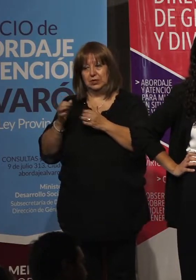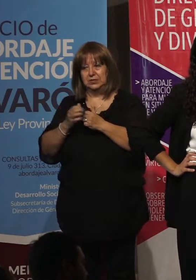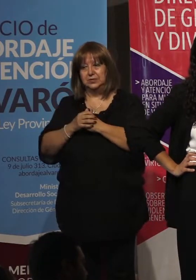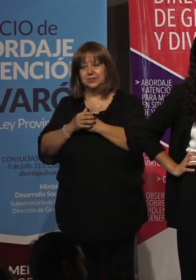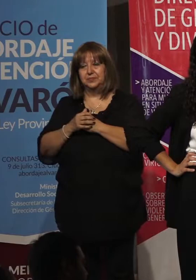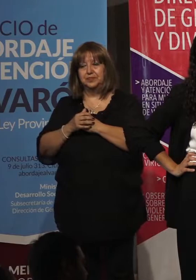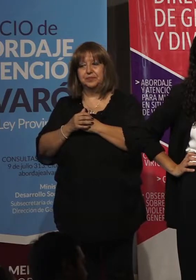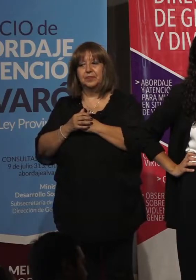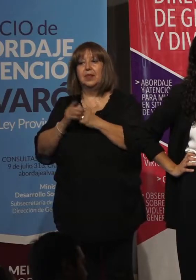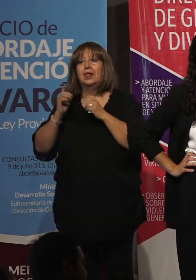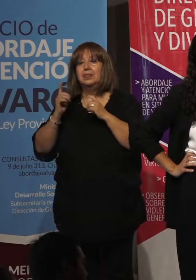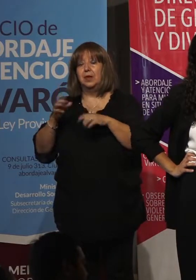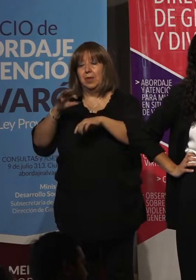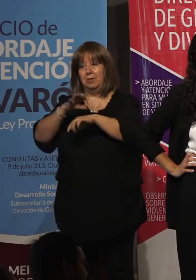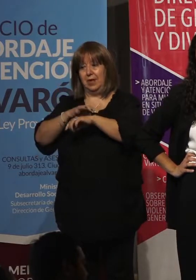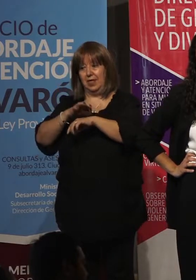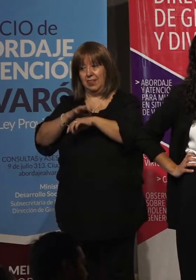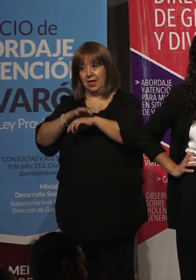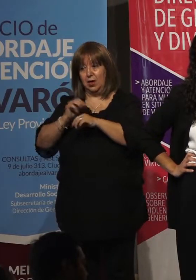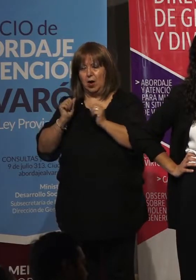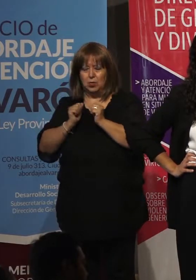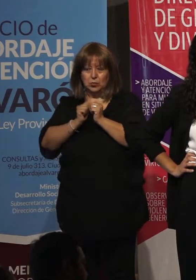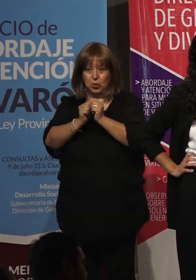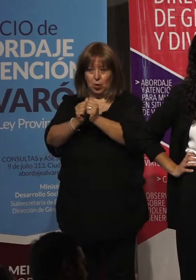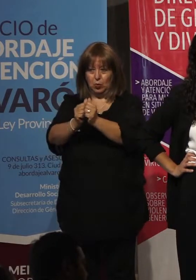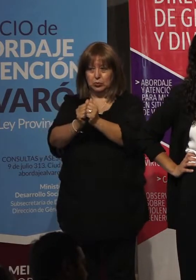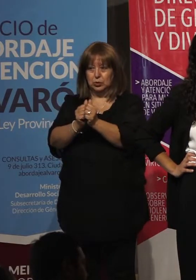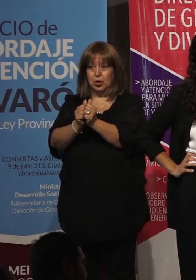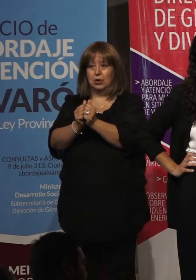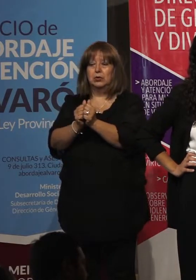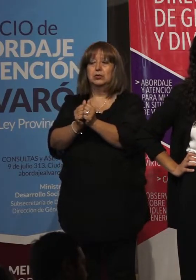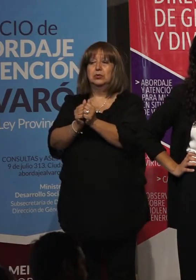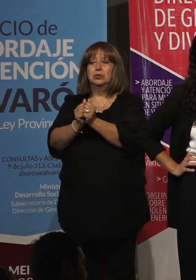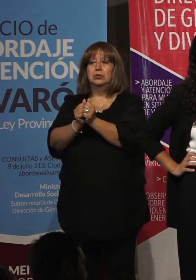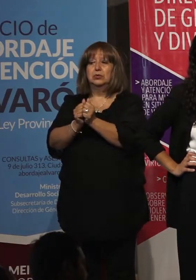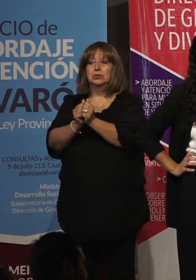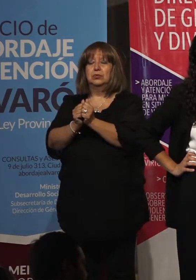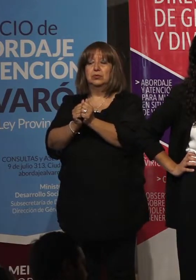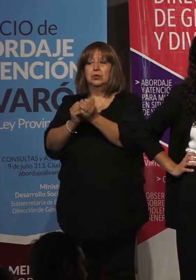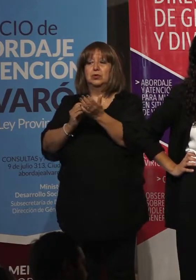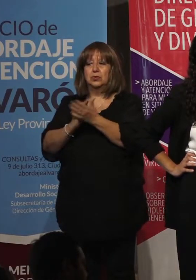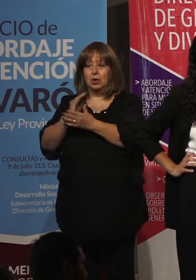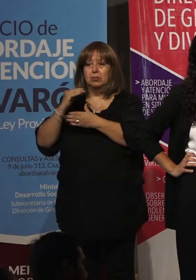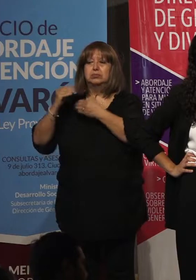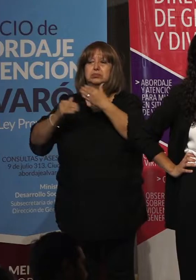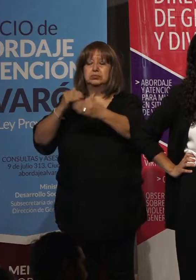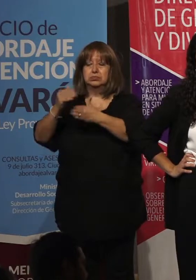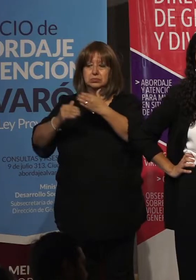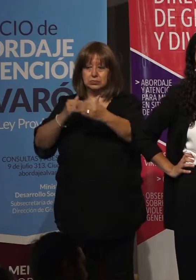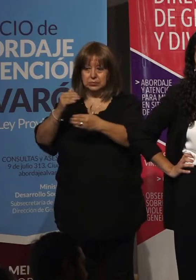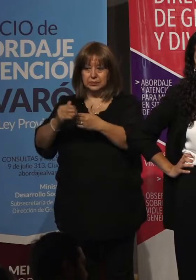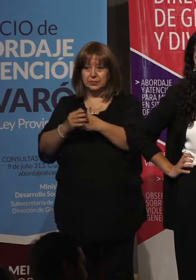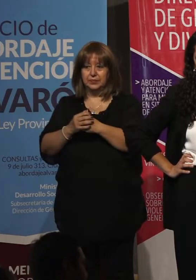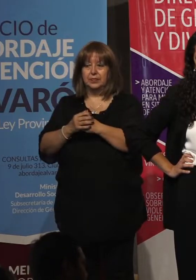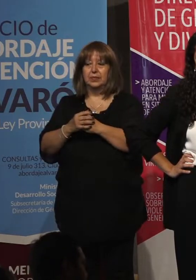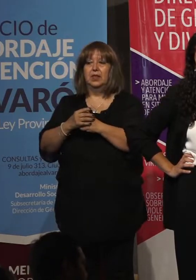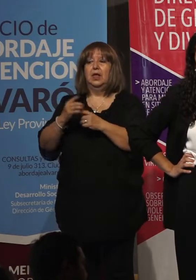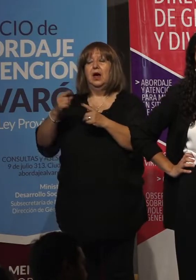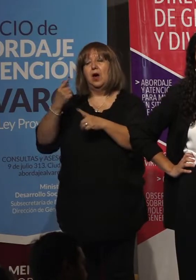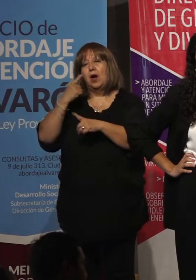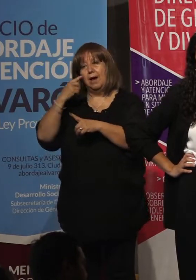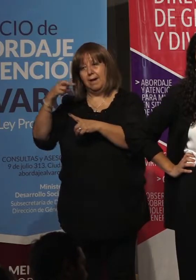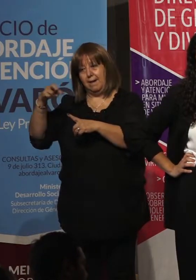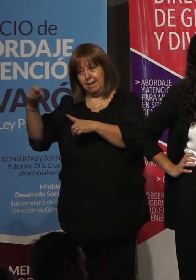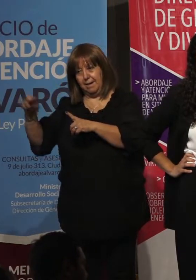médico forense, incluso. En todo momento, en realidad. En todo momento del proceso, sea durante la investigación de la IPP, sea en